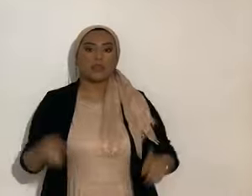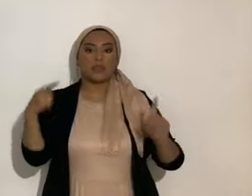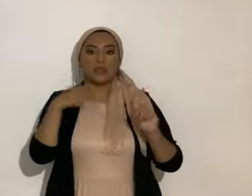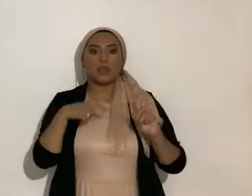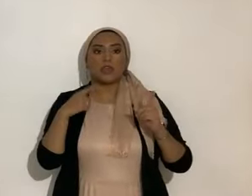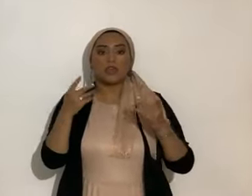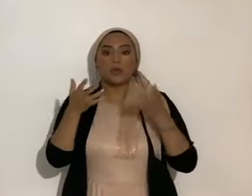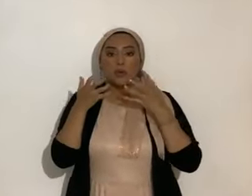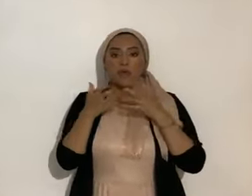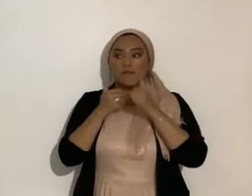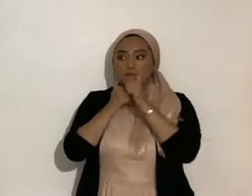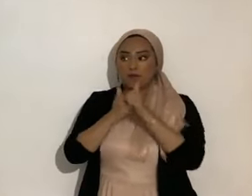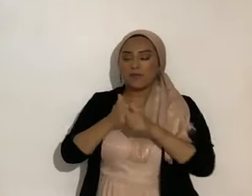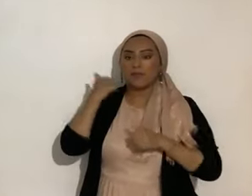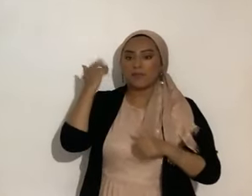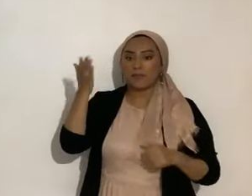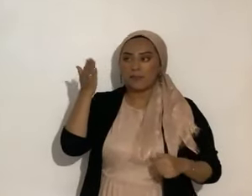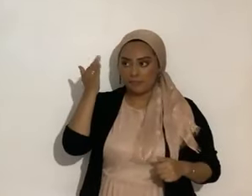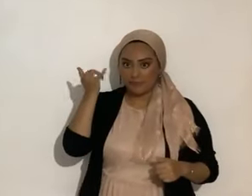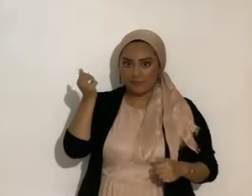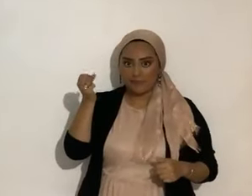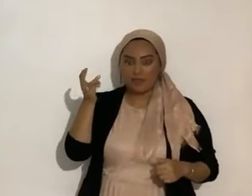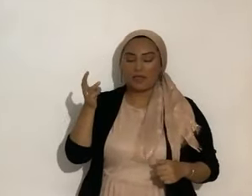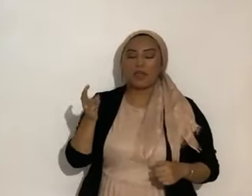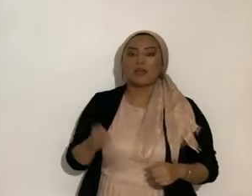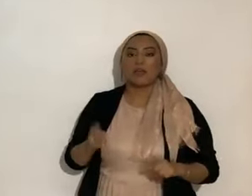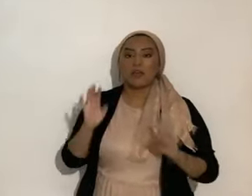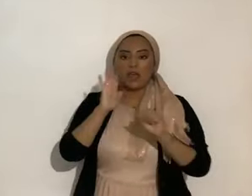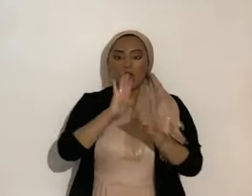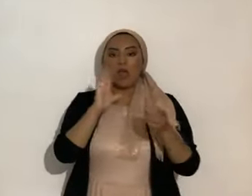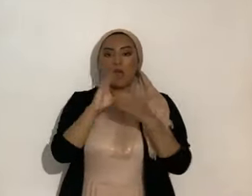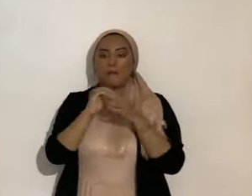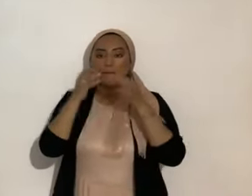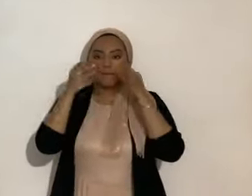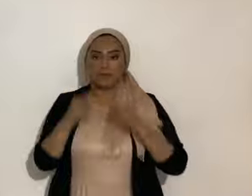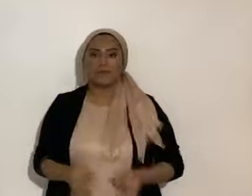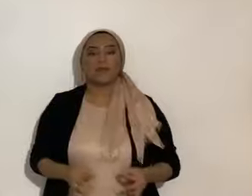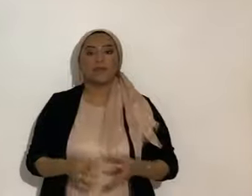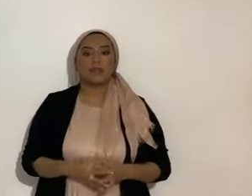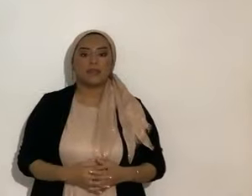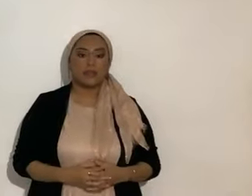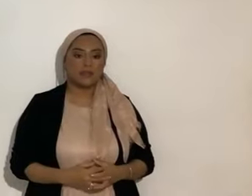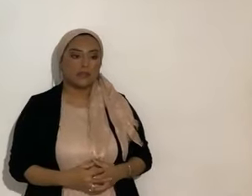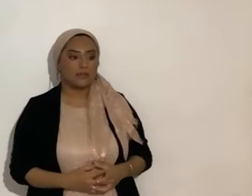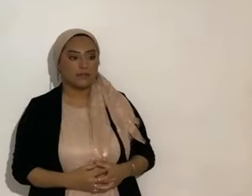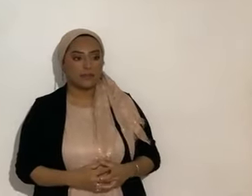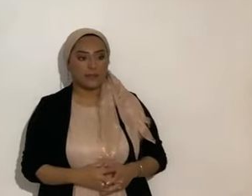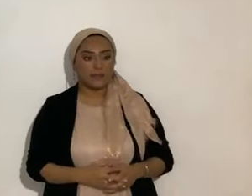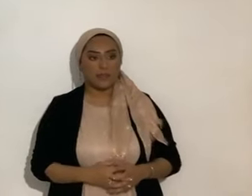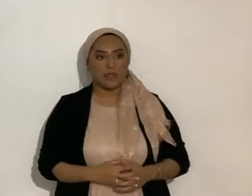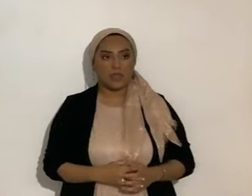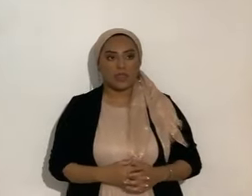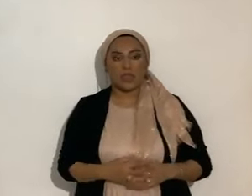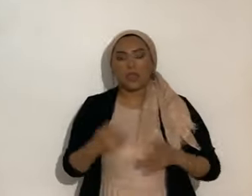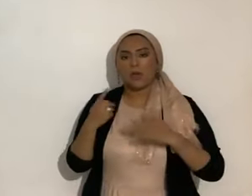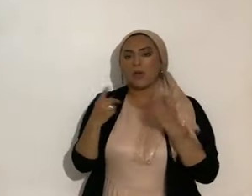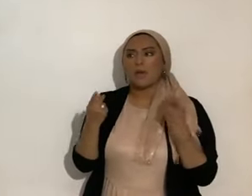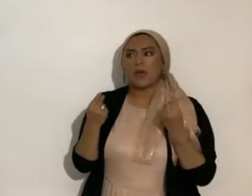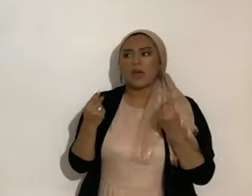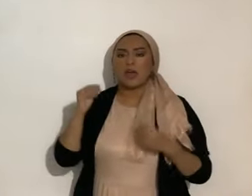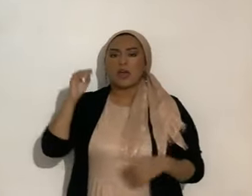quiso seguir a Yahshua, de él, de su voluntad, ¿sí? Bueno, ahora, ¿qué hace el